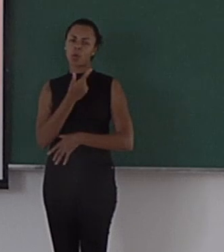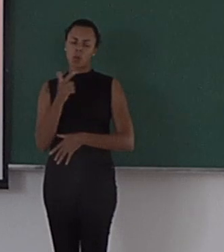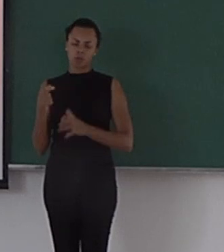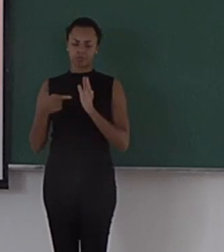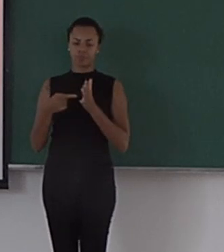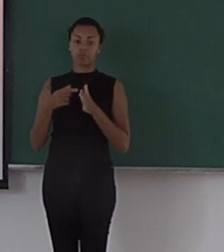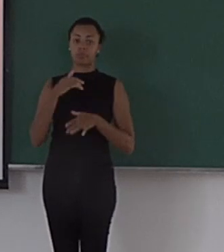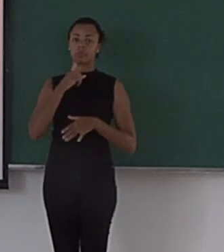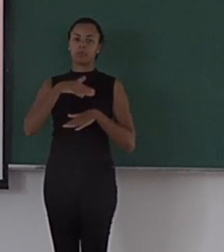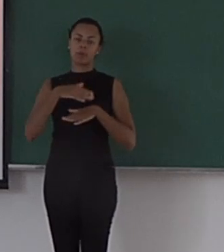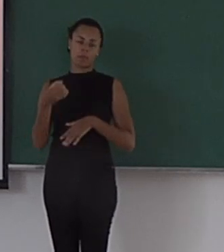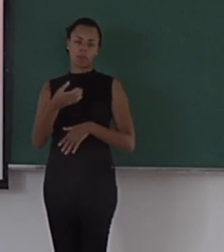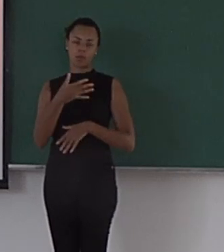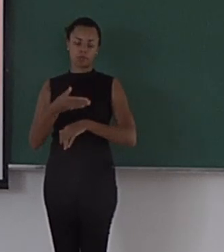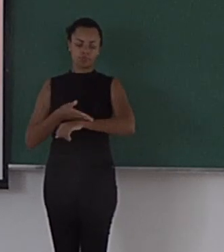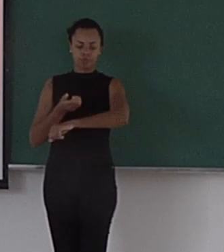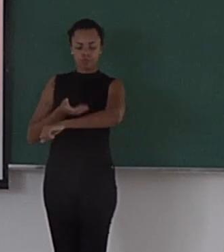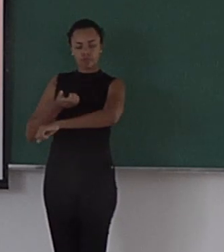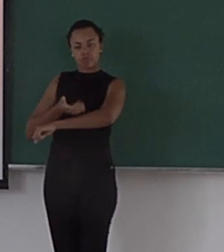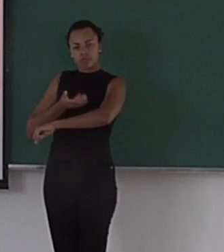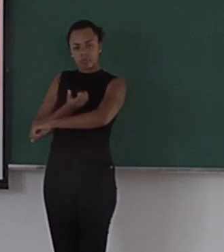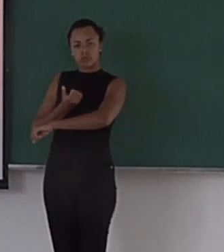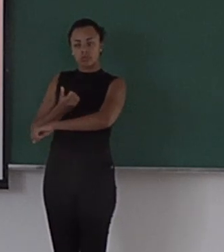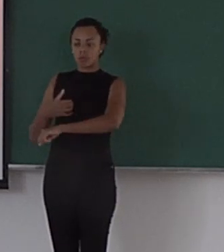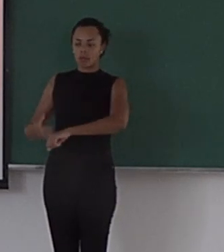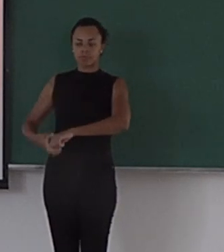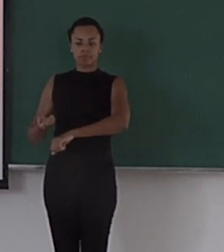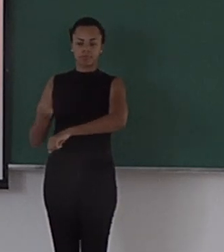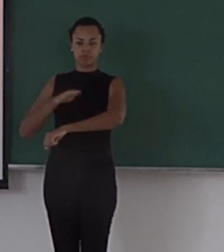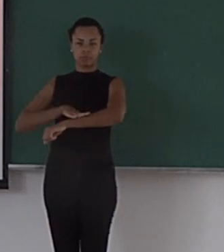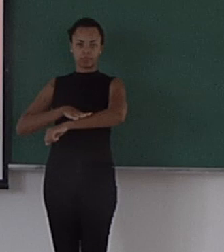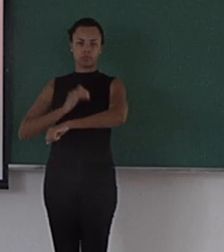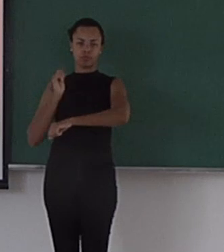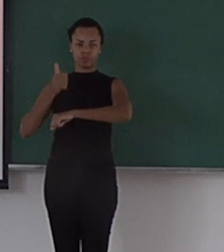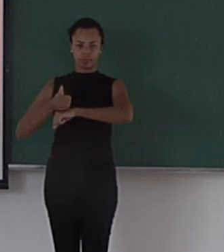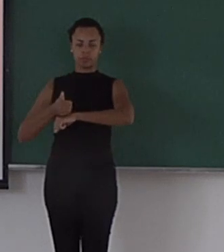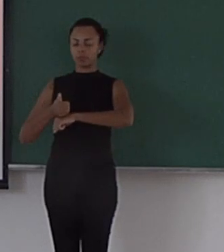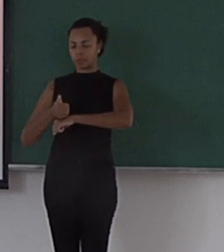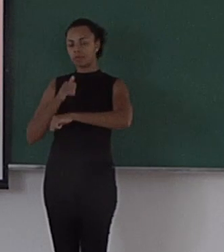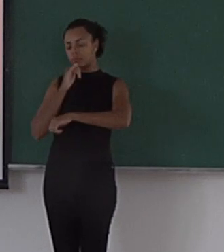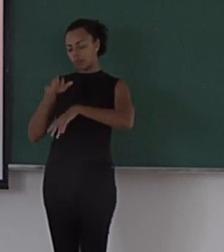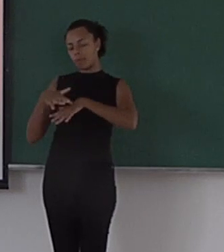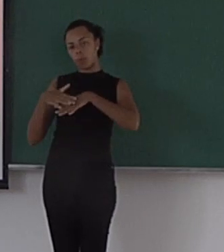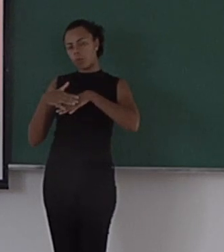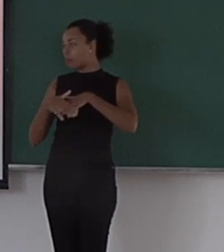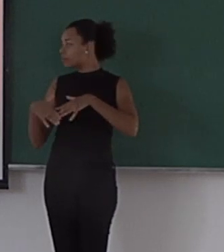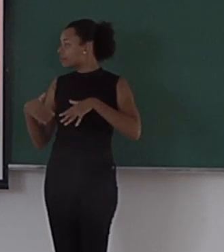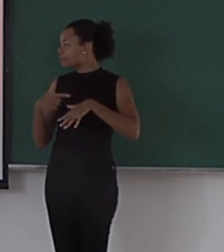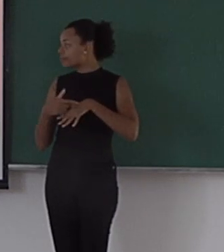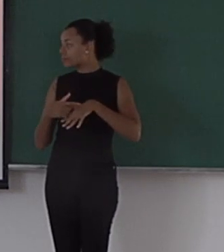são mais sofisticadas, a gente tira tudo isso e vai e enxerta, tá? Então, por exemplo, isso é uma mão queimada, ó,